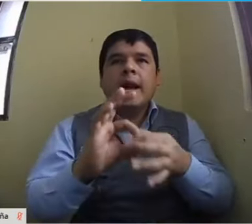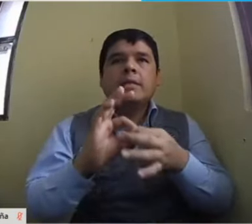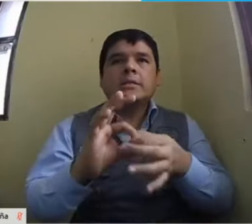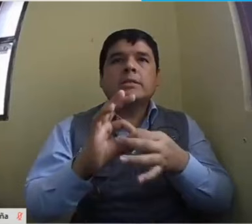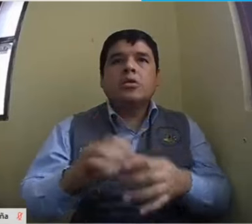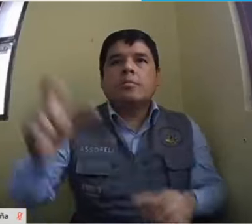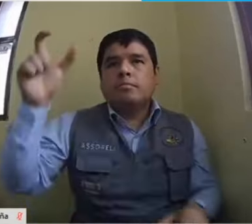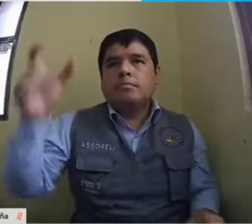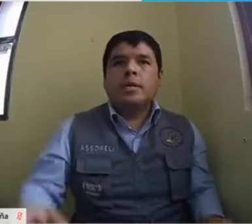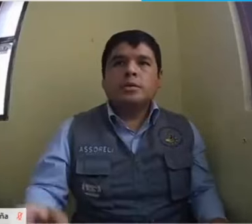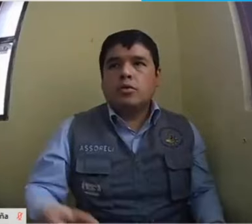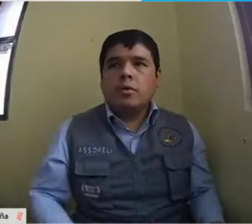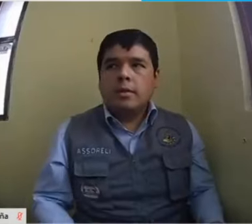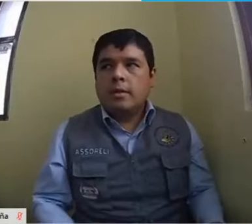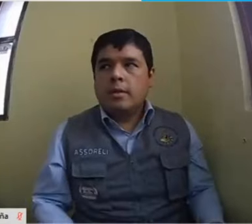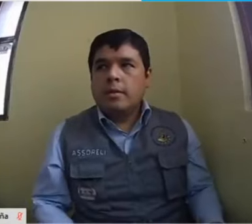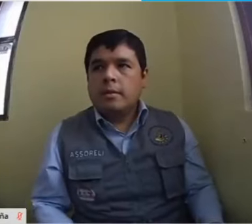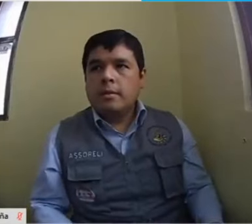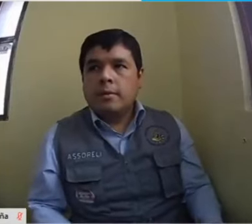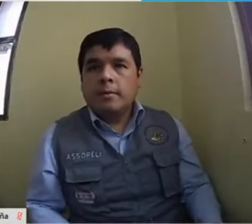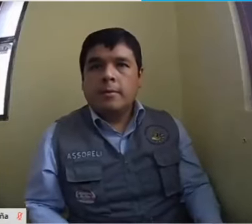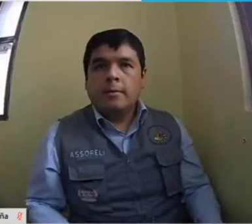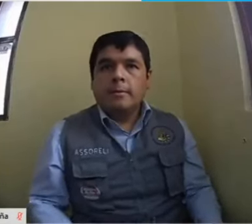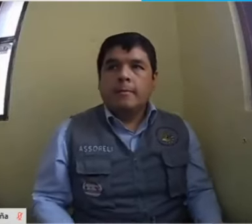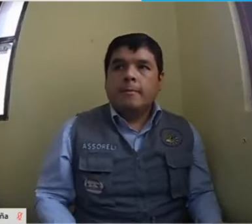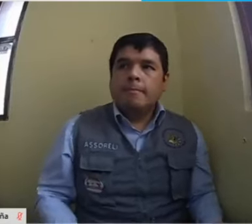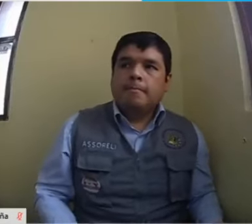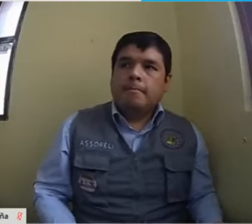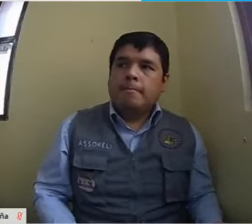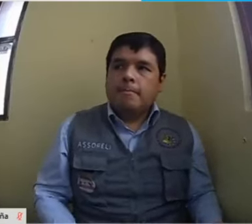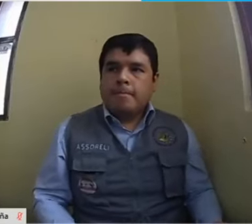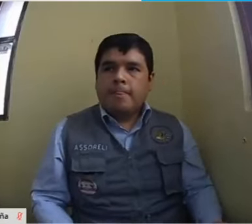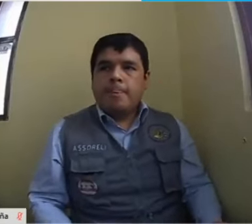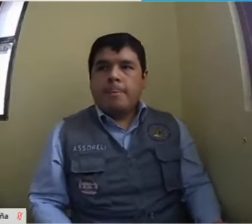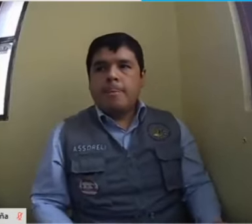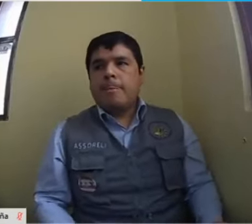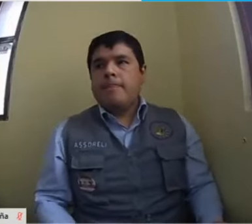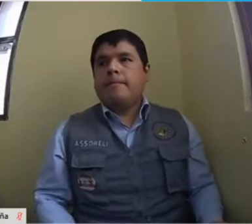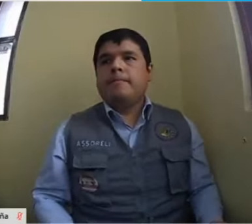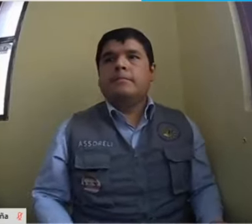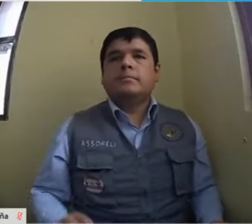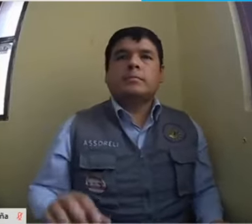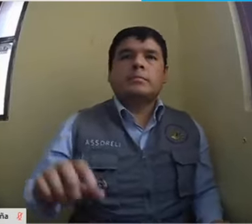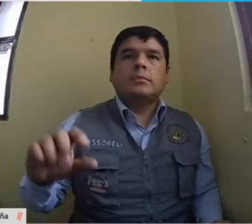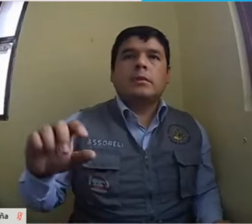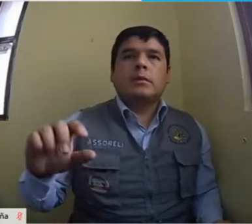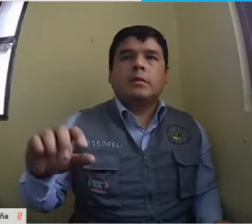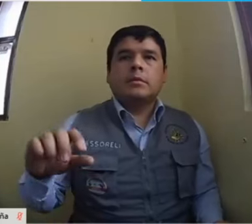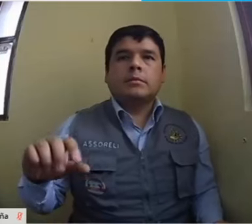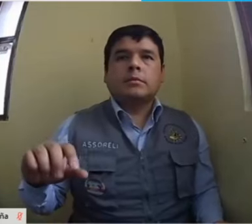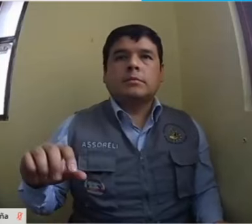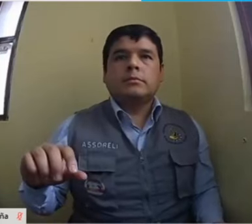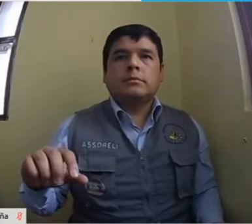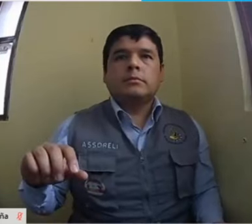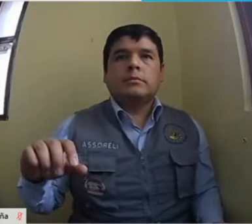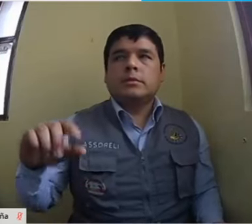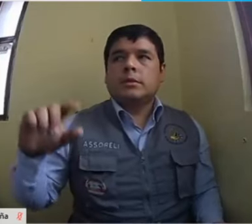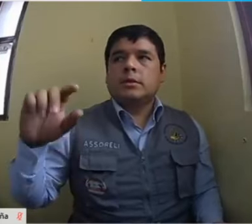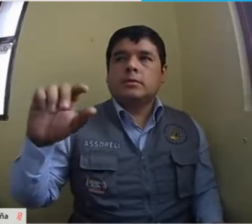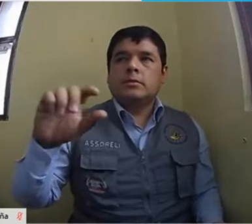personales. Esa es la seña de persona. Relaciones, persona. Esa es la seña de persona. El índice y el pulgar de arriba a abajo es persona.